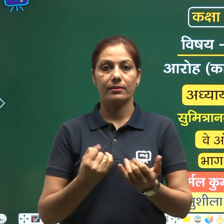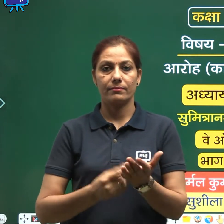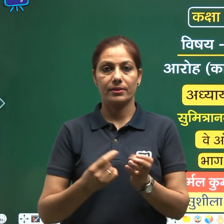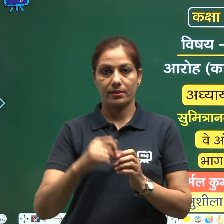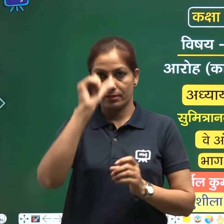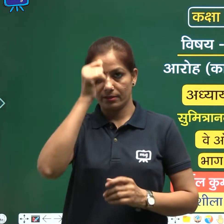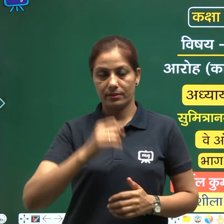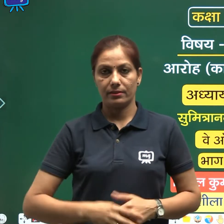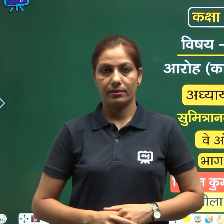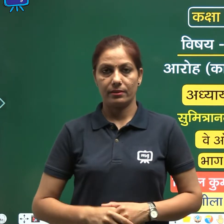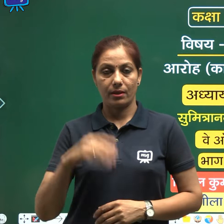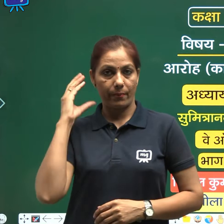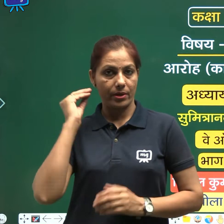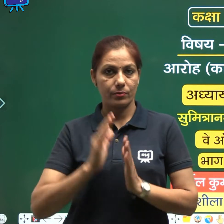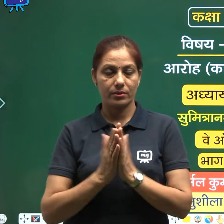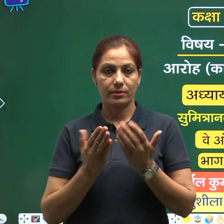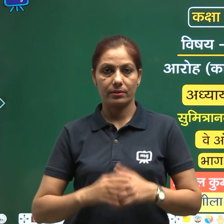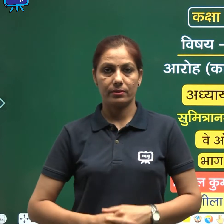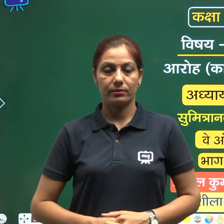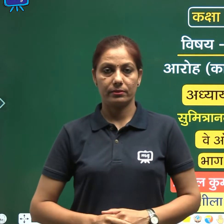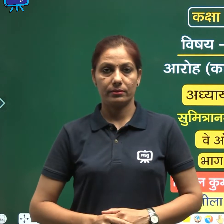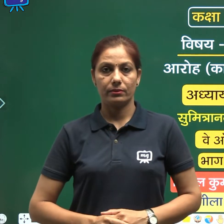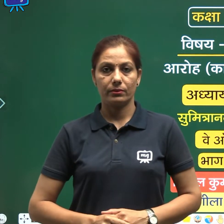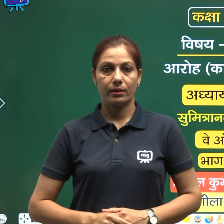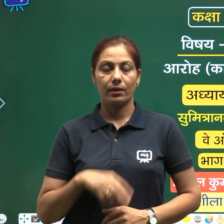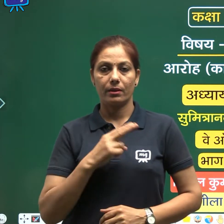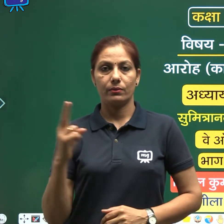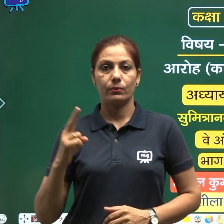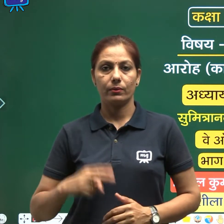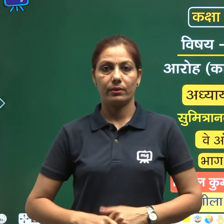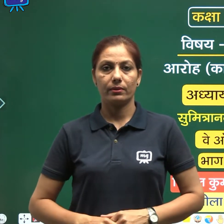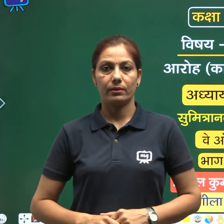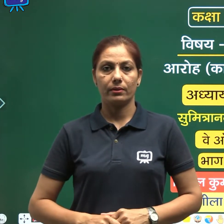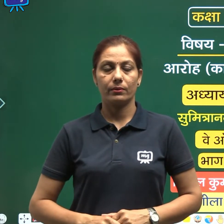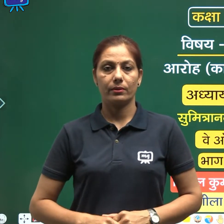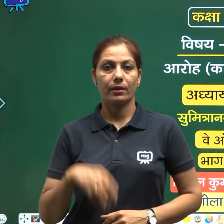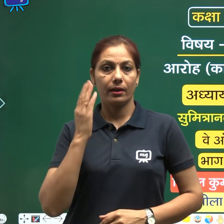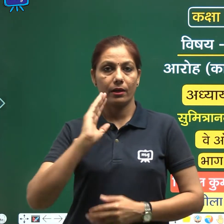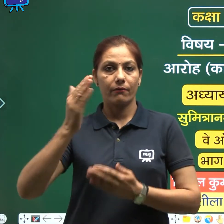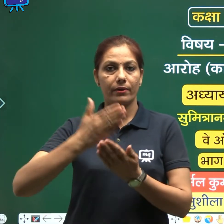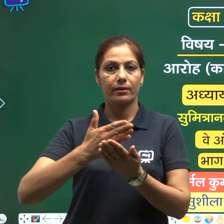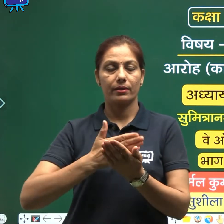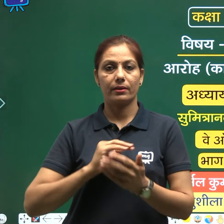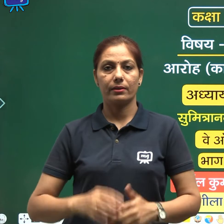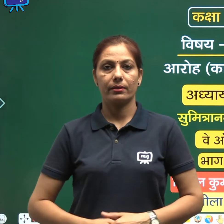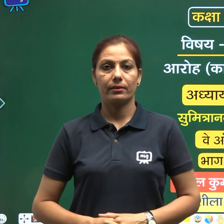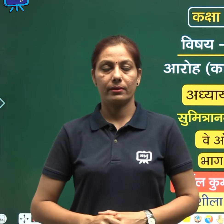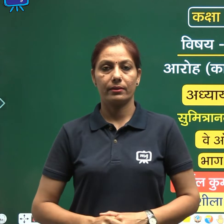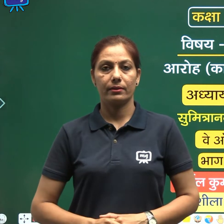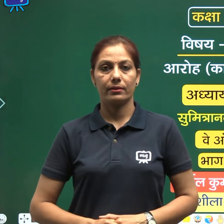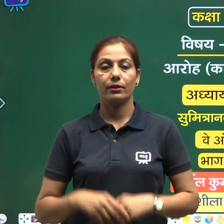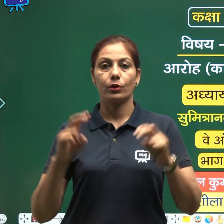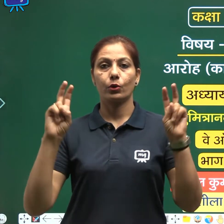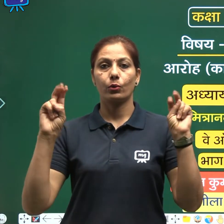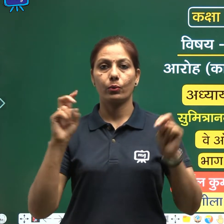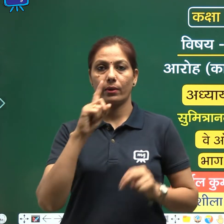की पाठ्य पुस्तक आरोह के काव्यखंड के अध्याय